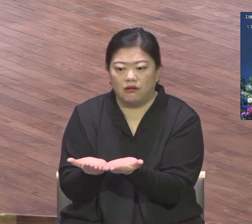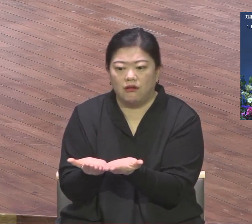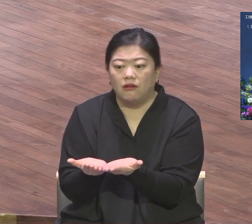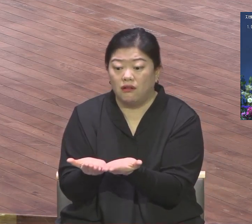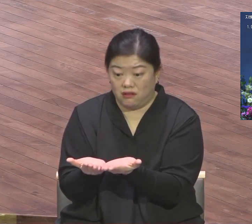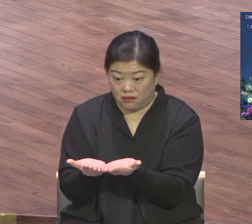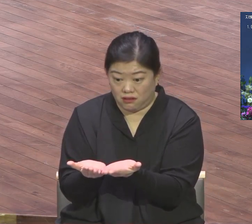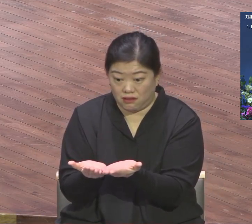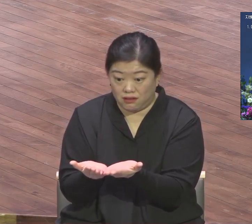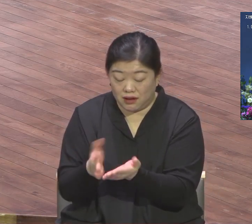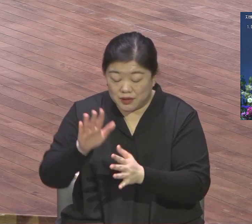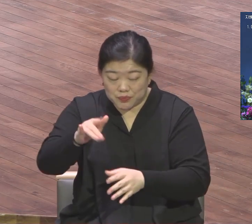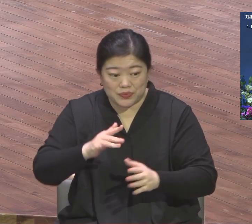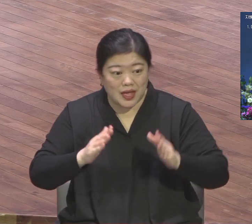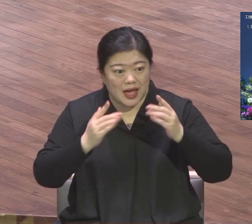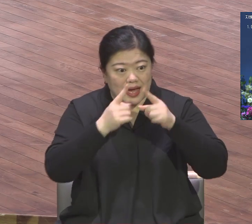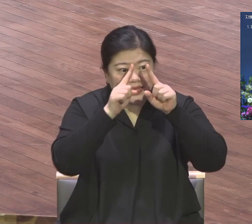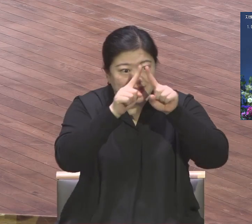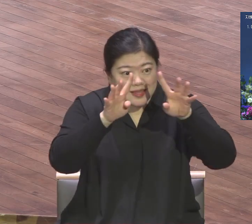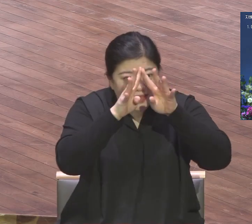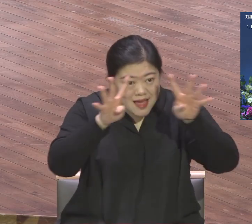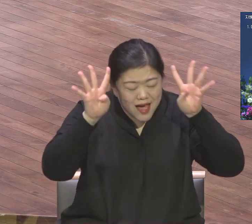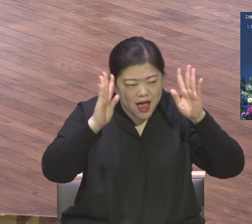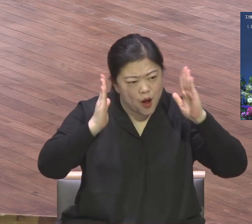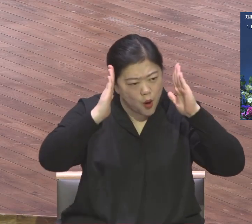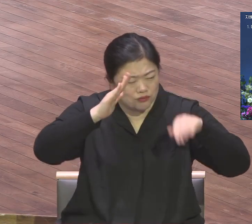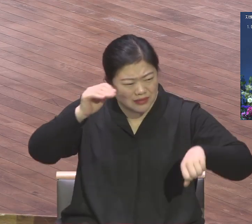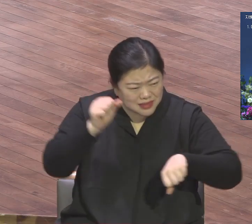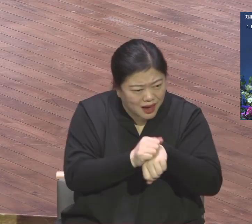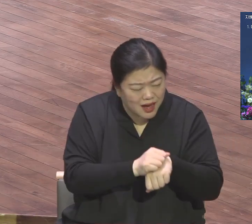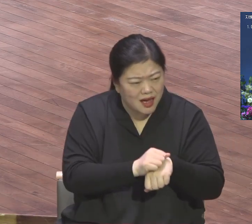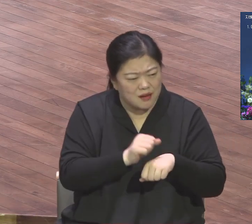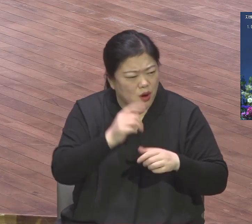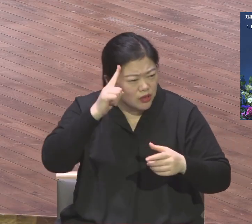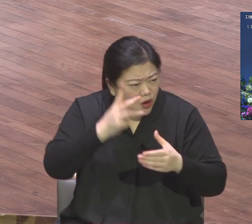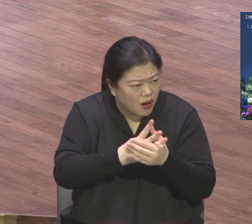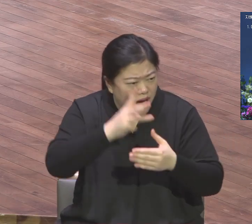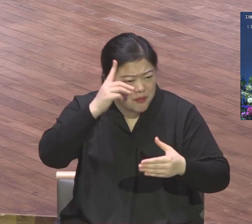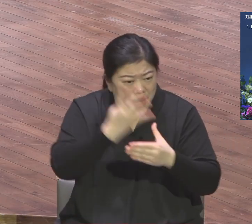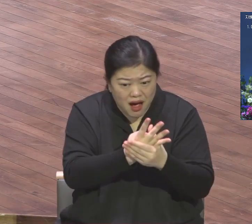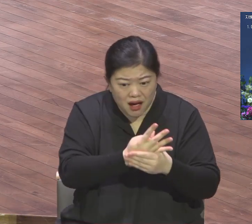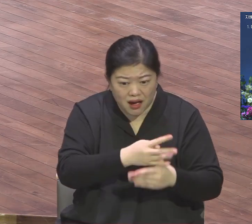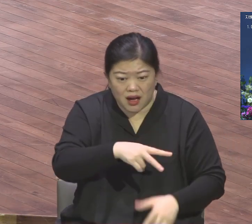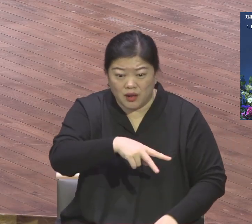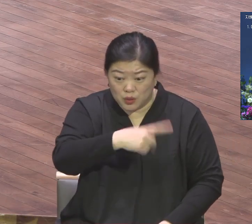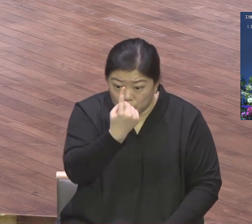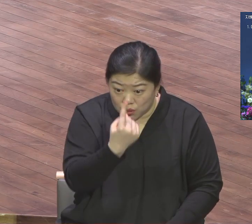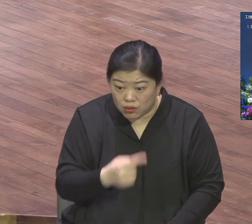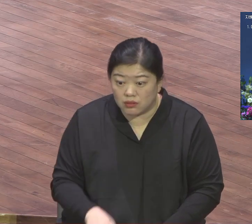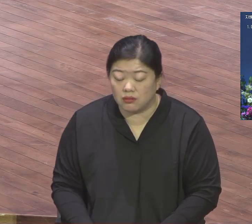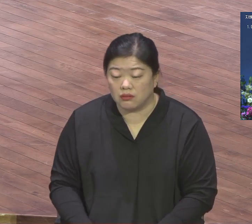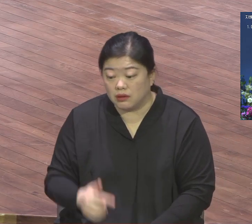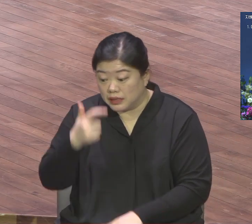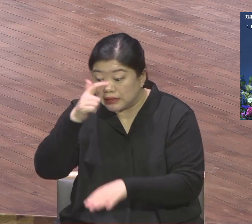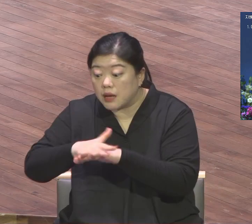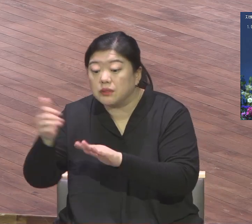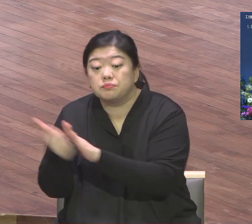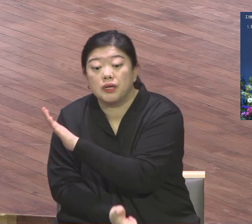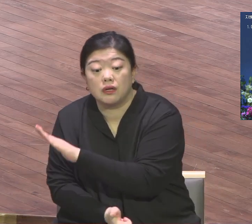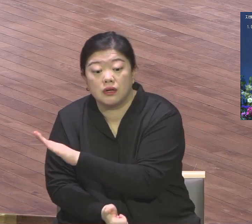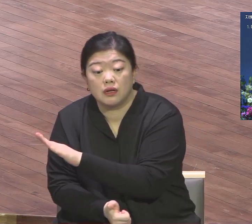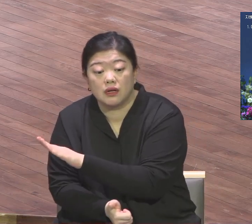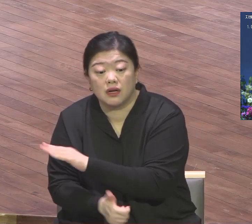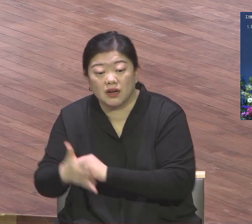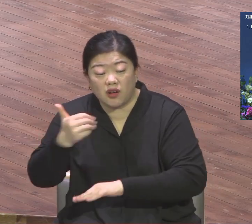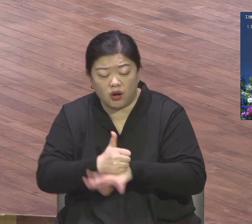아무리 공부를 잘해도, 아무리 잘나게 보여도 말씀 순종하고 예배 실패한 사람은 결국은 실패합니다.